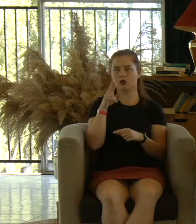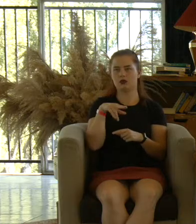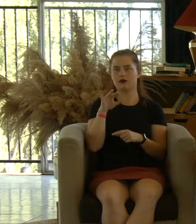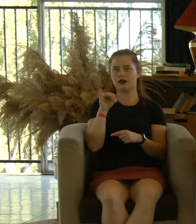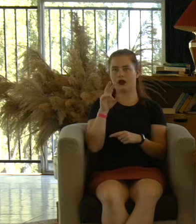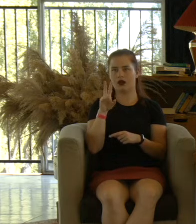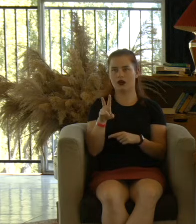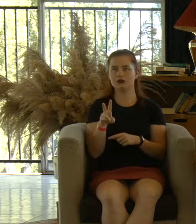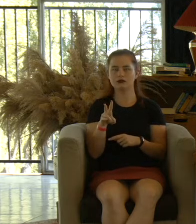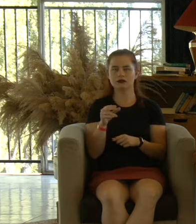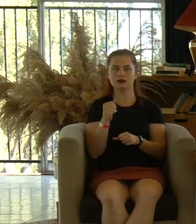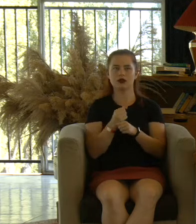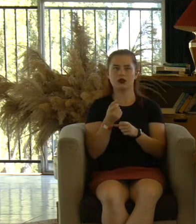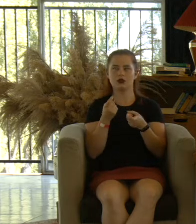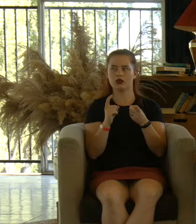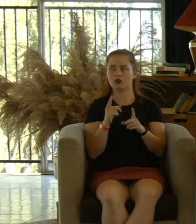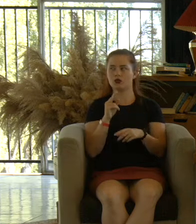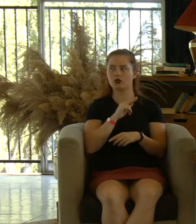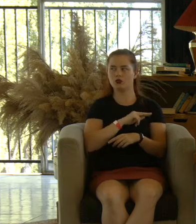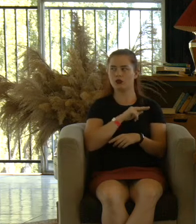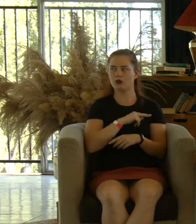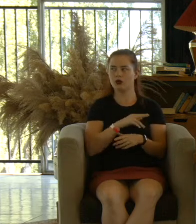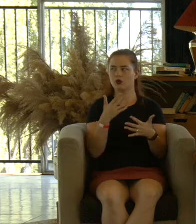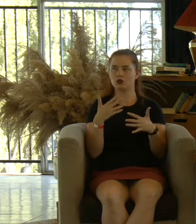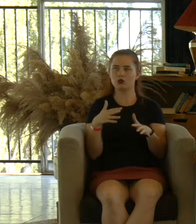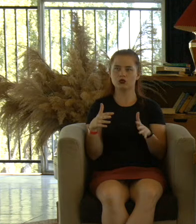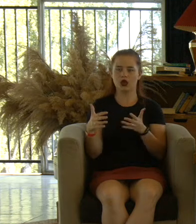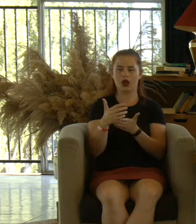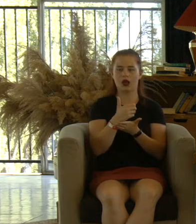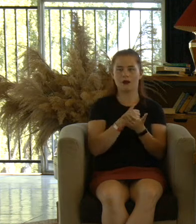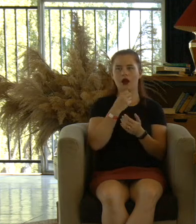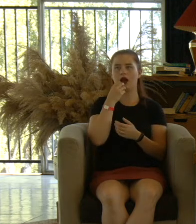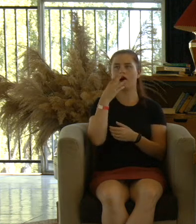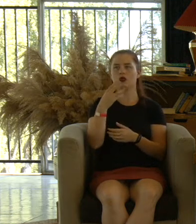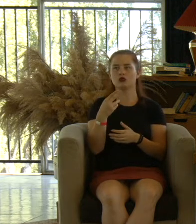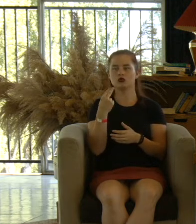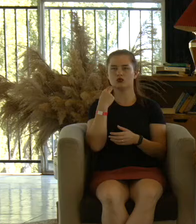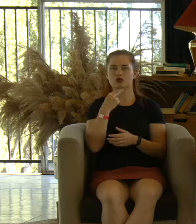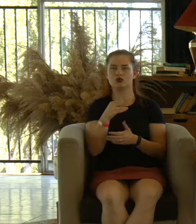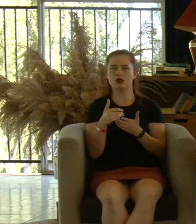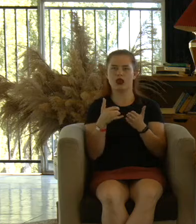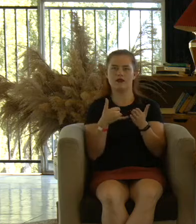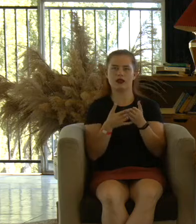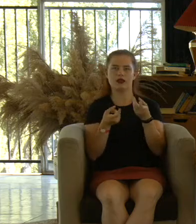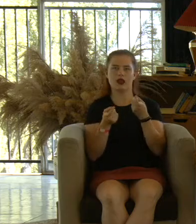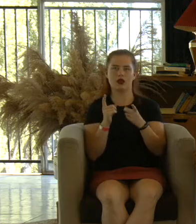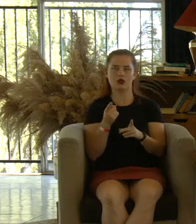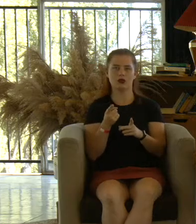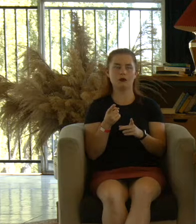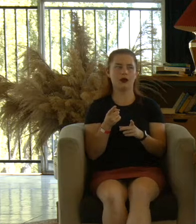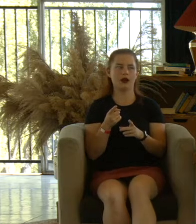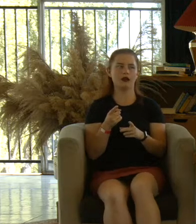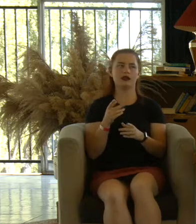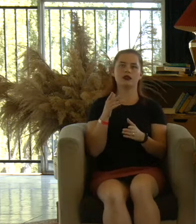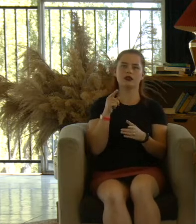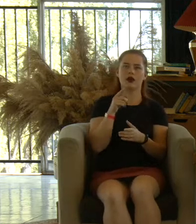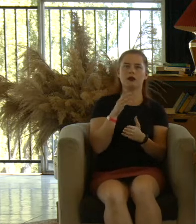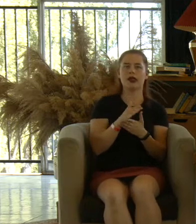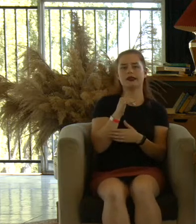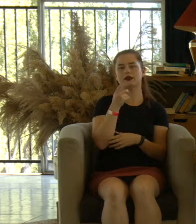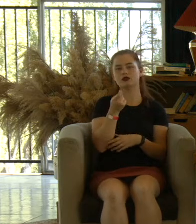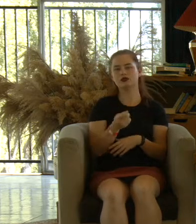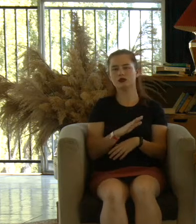работу. Они за нас уже отбирают хорошее вино, натуральное, поскольку это не массовый сегмент. В конвенциональных там есть и плохие, там и